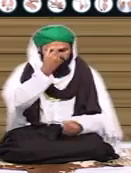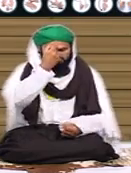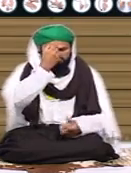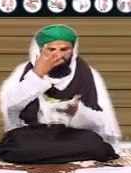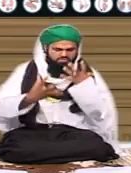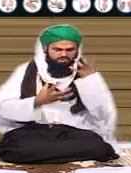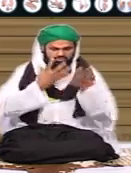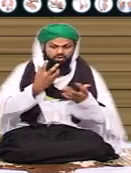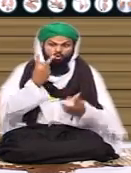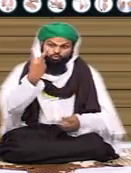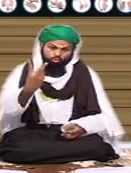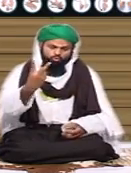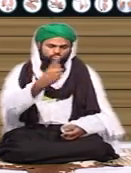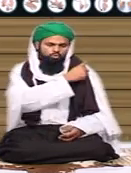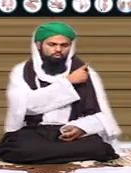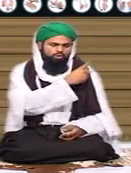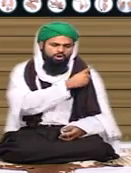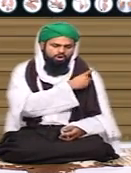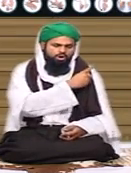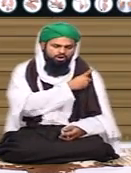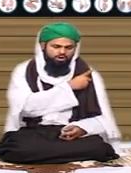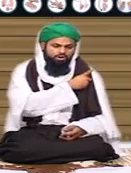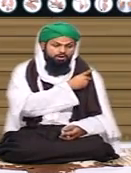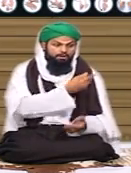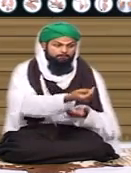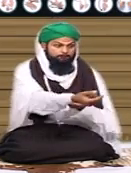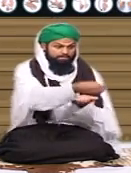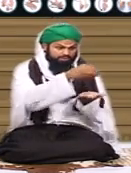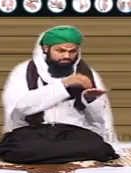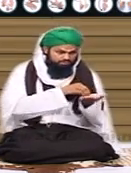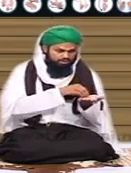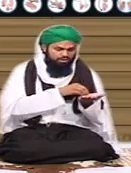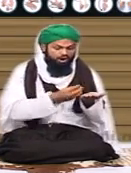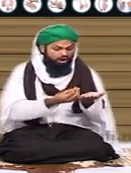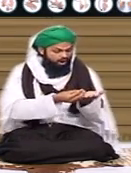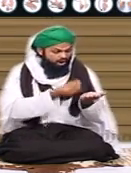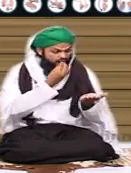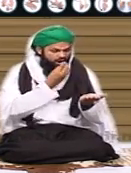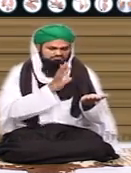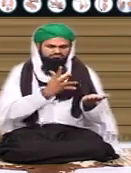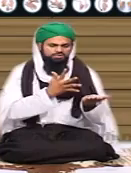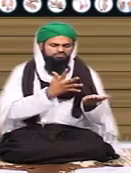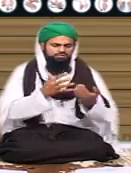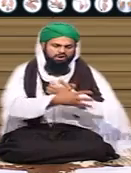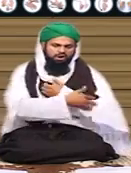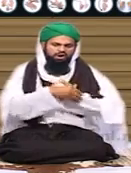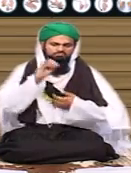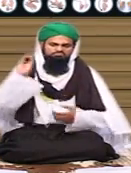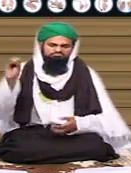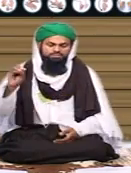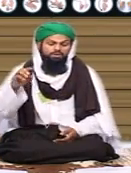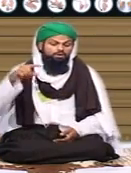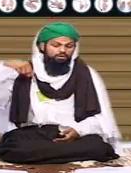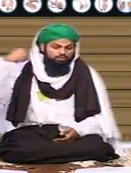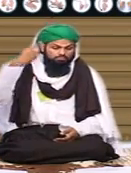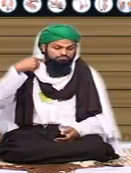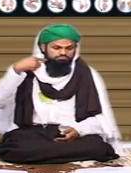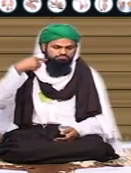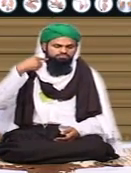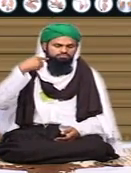طے کیے گناہ، دونوں گناہگار ہوں گے، اور اس کے حق میں یہ اجرت خبیث ہوگی، وہ اس کو کھا نہیں سکتا۔ تو آج کل ہمارے مزدور بھائی سب کے سب عام طور